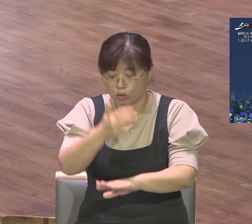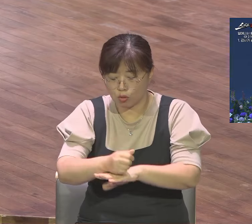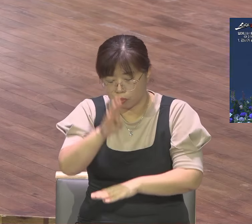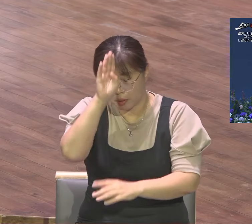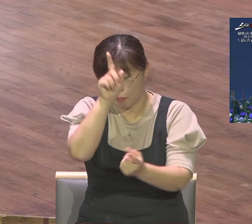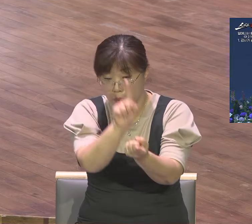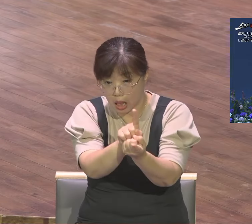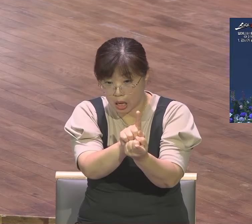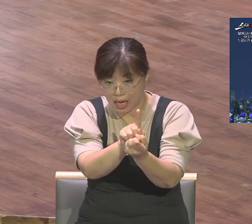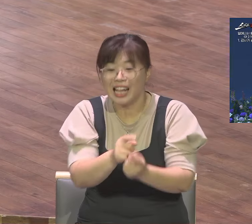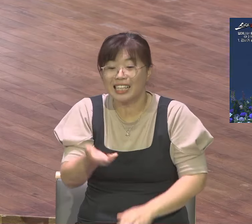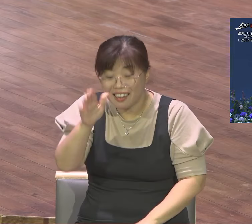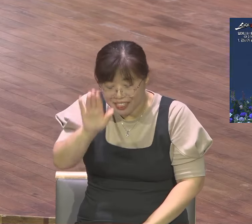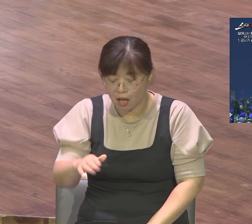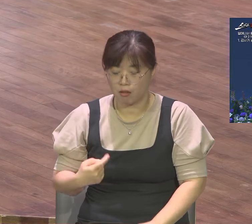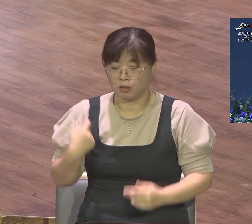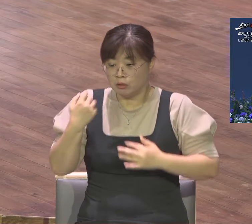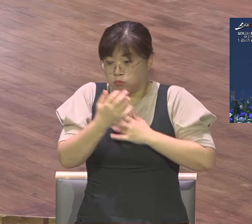감사생활.